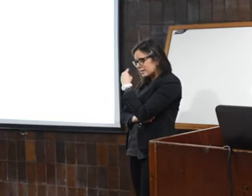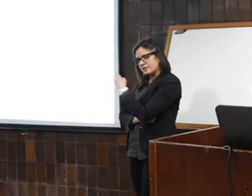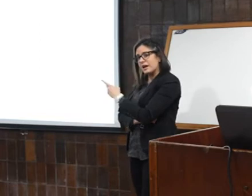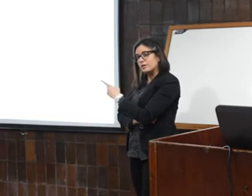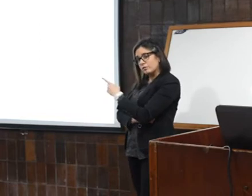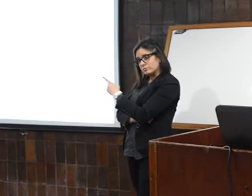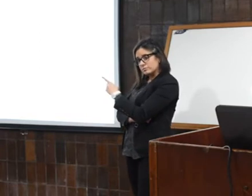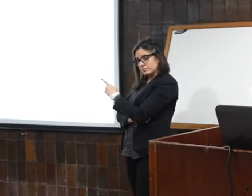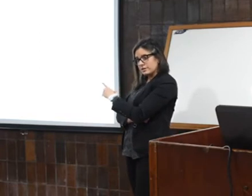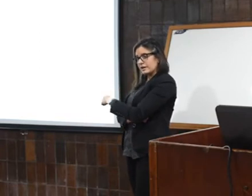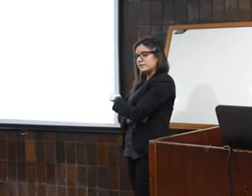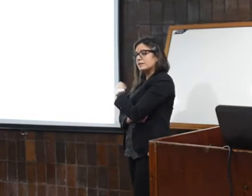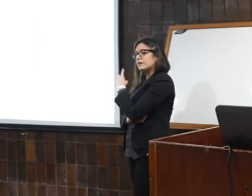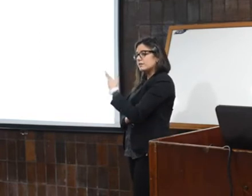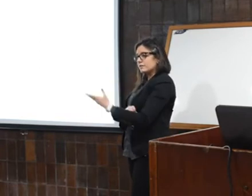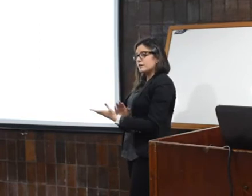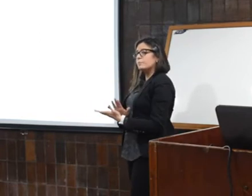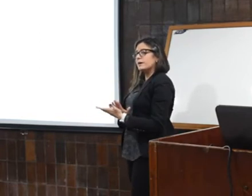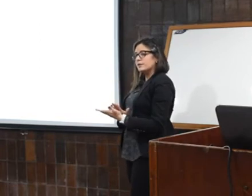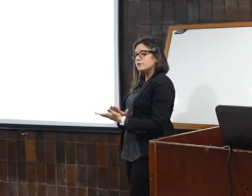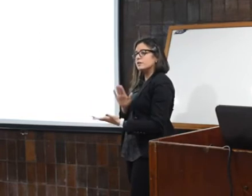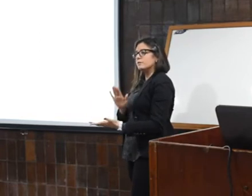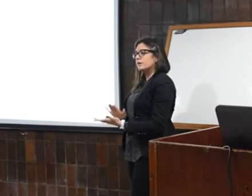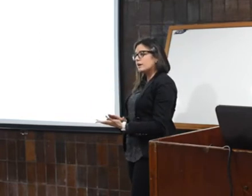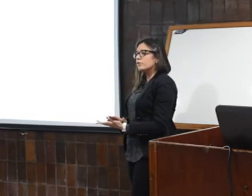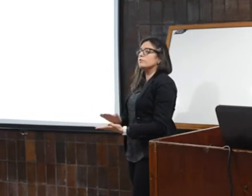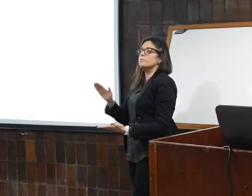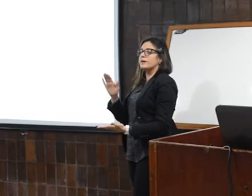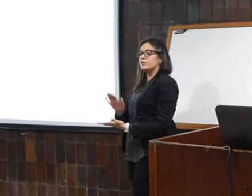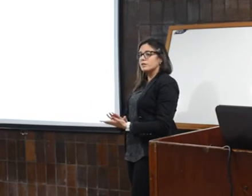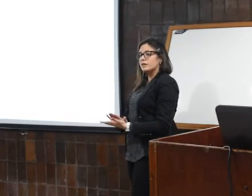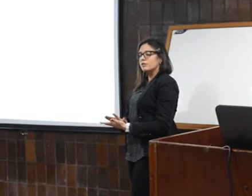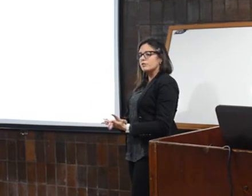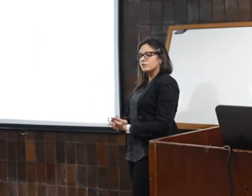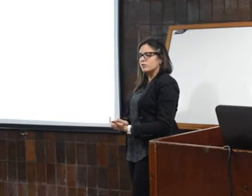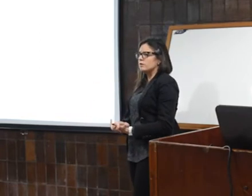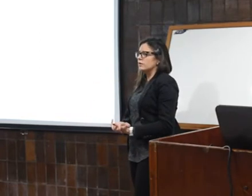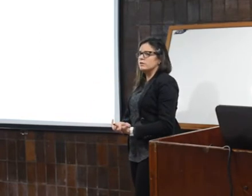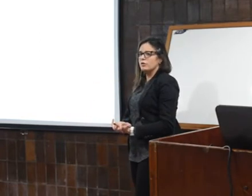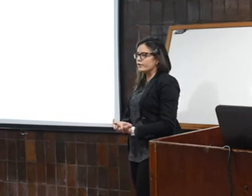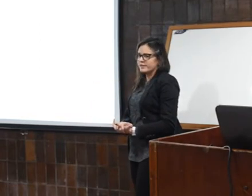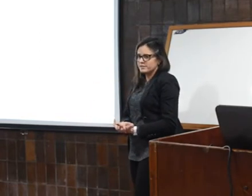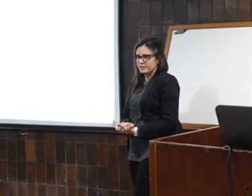y hay que hacer algo hay que tener respaldo el banco no lo hizo no quieres